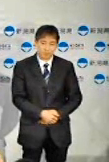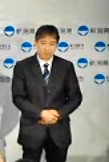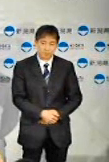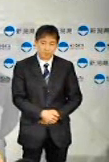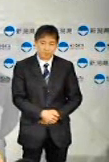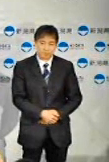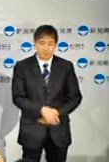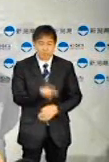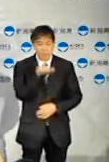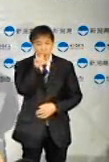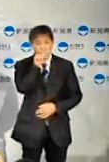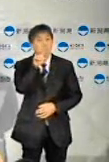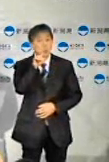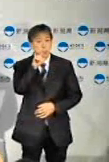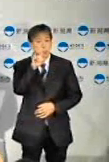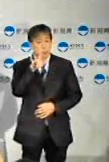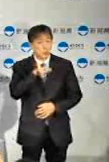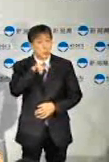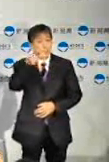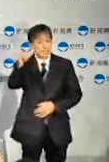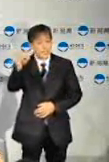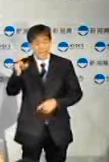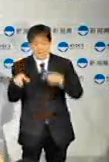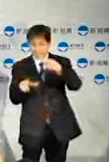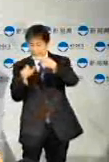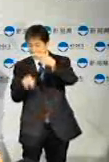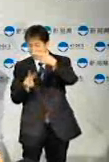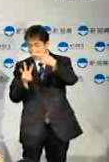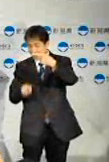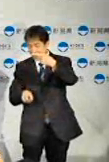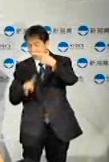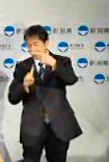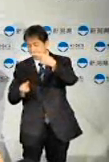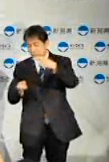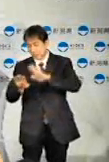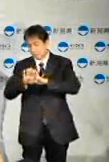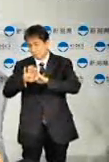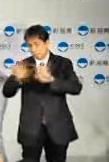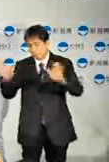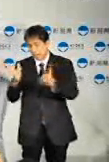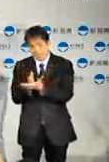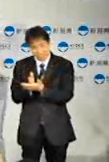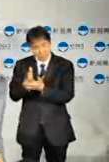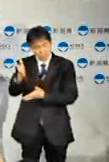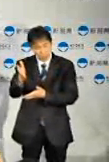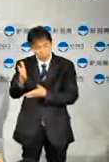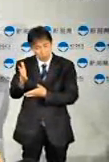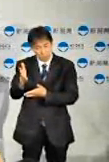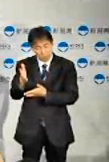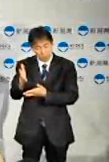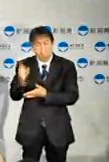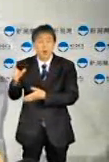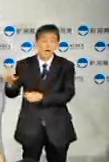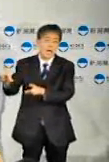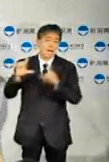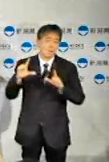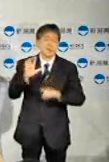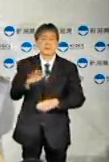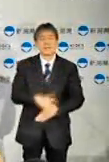時計屋さんもですね、1月31日就航ということを、もう発表されておられますし、